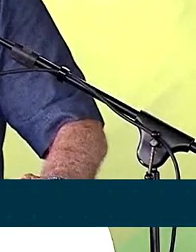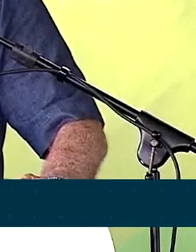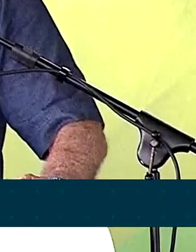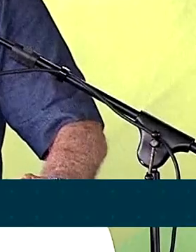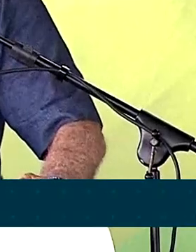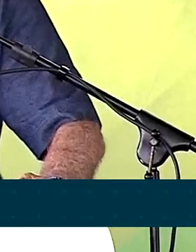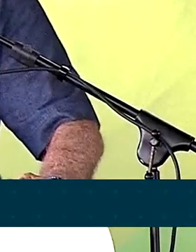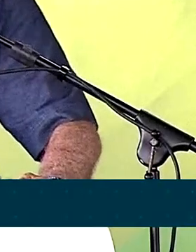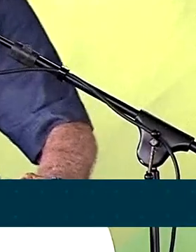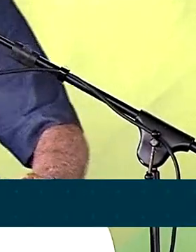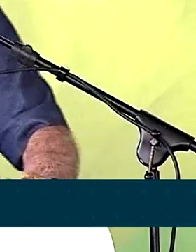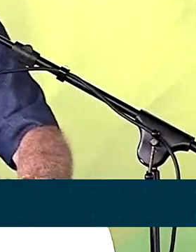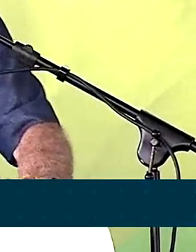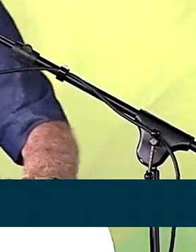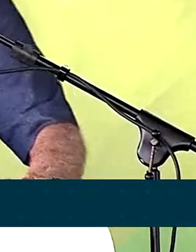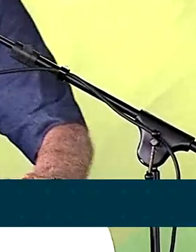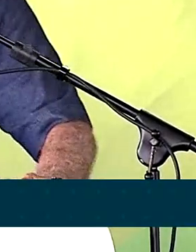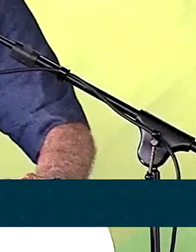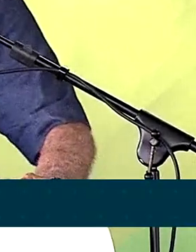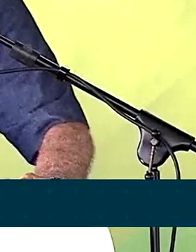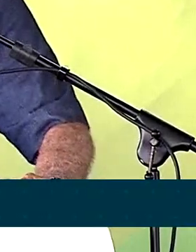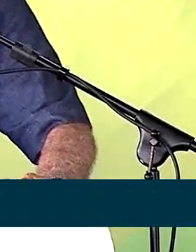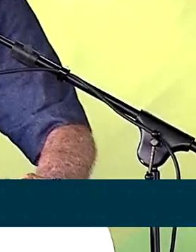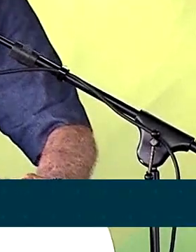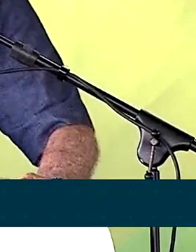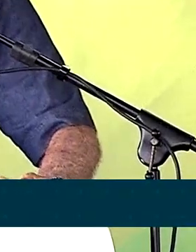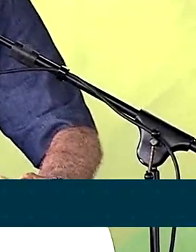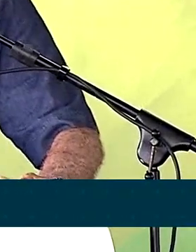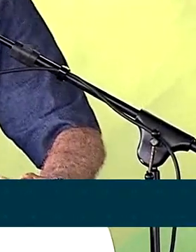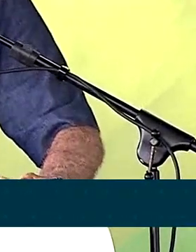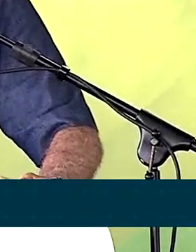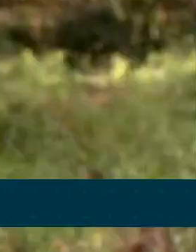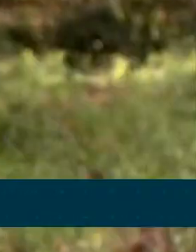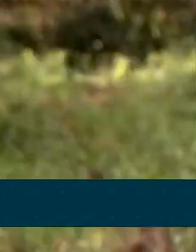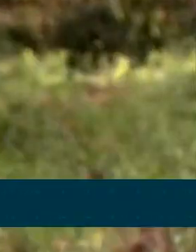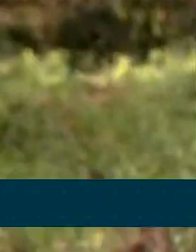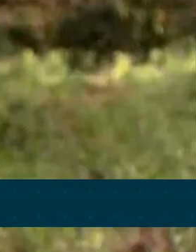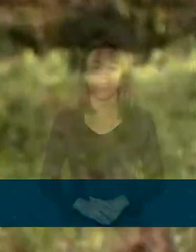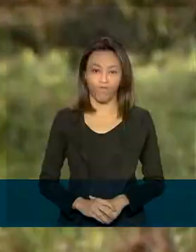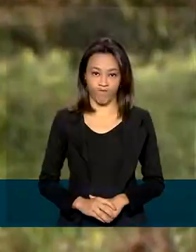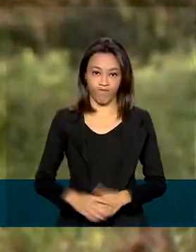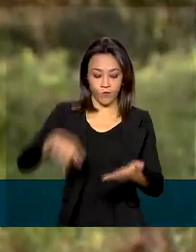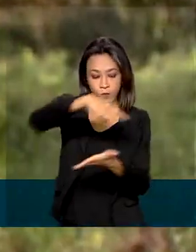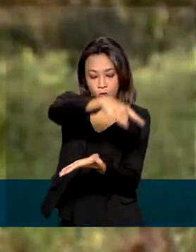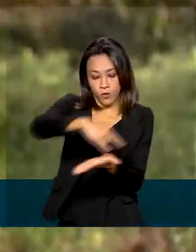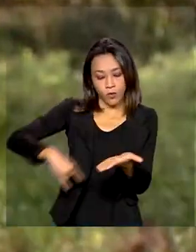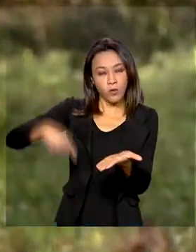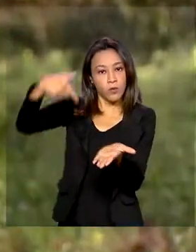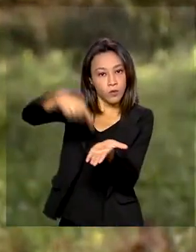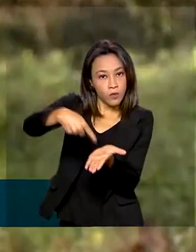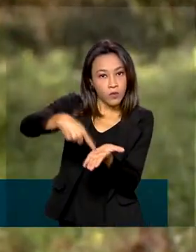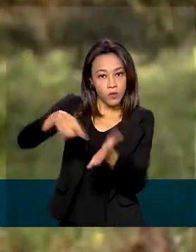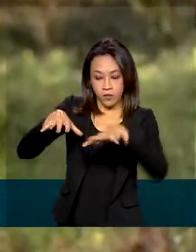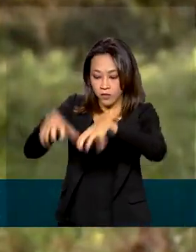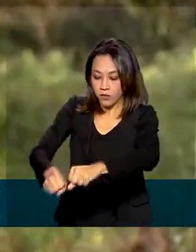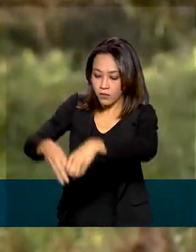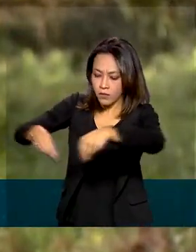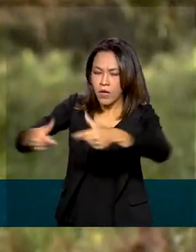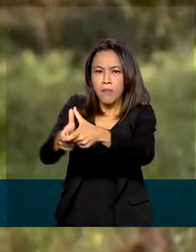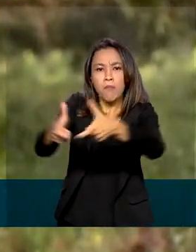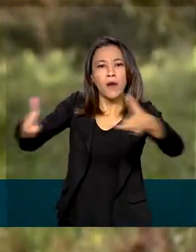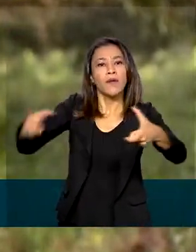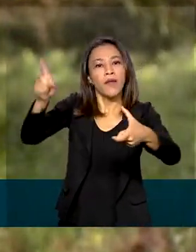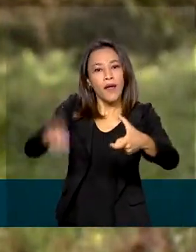realmente é um grande peso que sai de nossos ombros. Os títulos são, na maioria, para assentados da